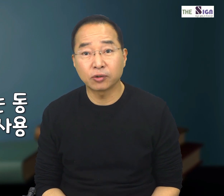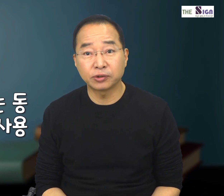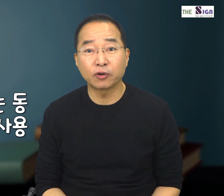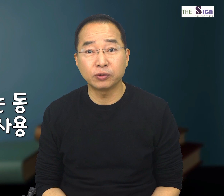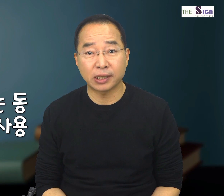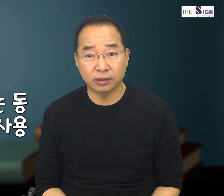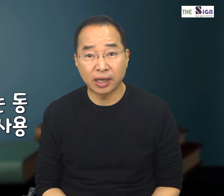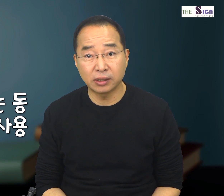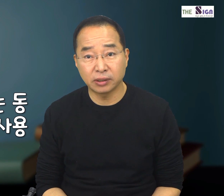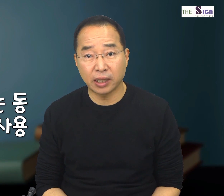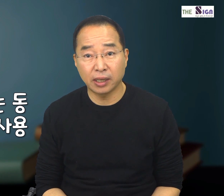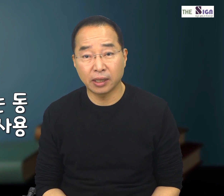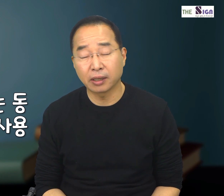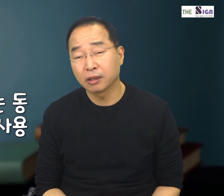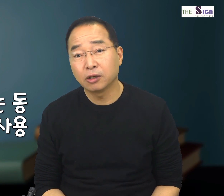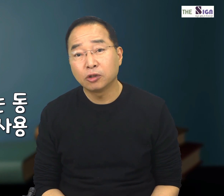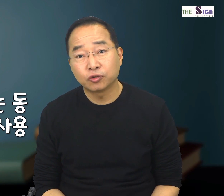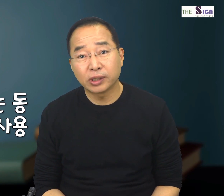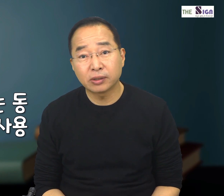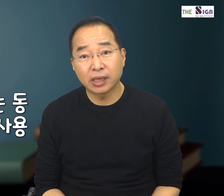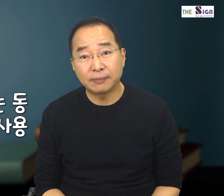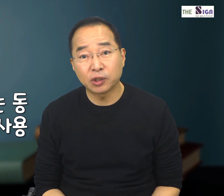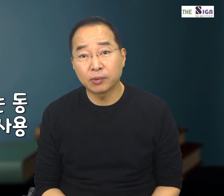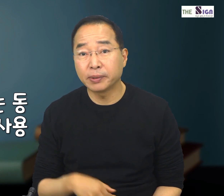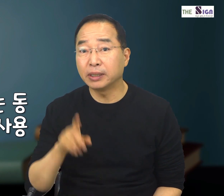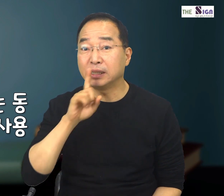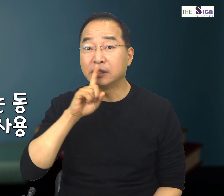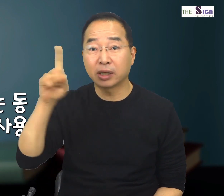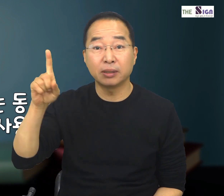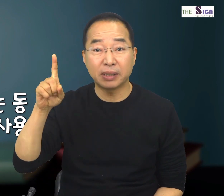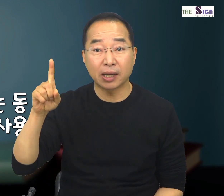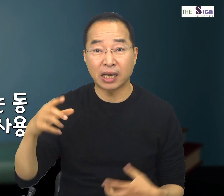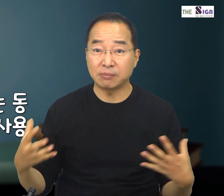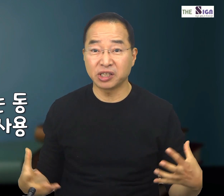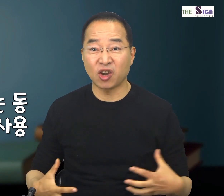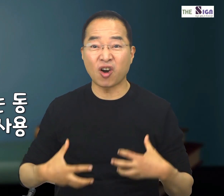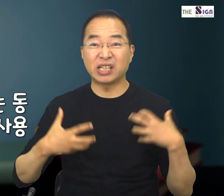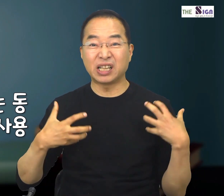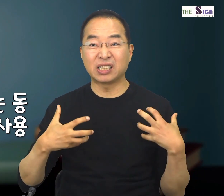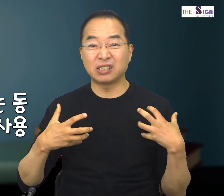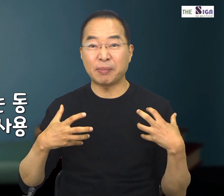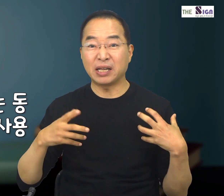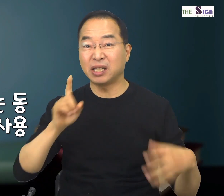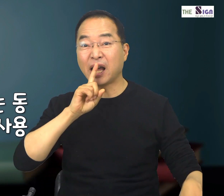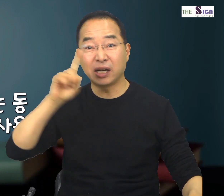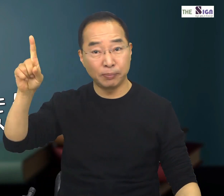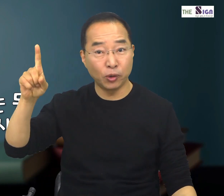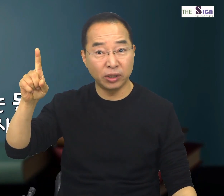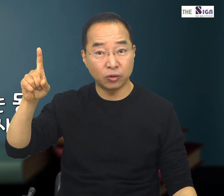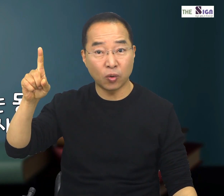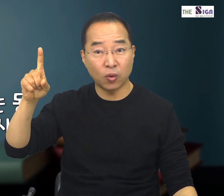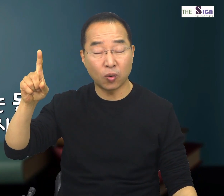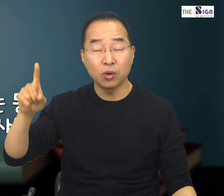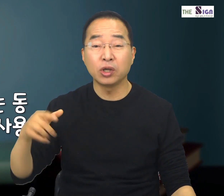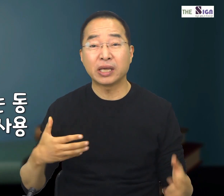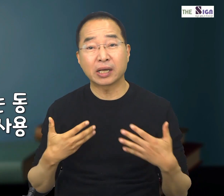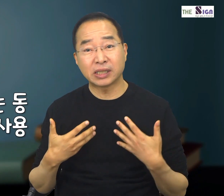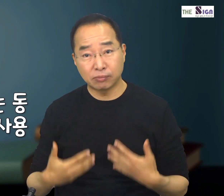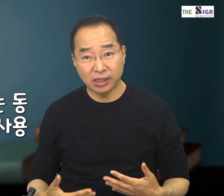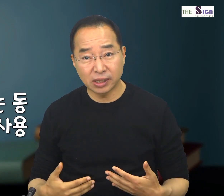서류를 작성하는데 수화적인 감정 보면 이렇게 되면 약간 감정이 격한 상태에서 많이 하는 표현이고 약간 차분한 상태에서